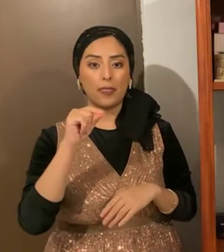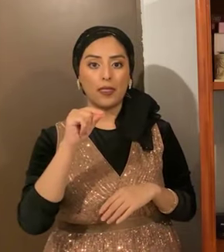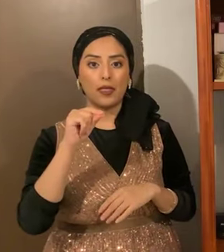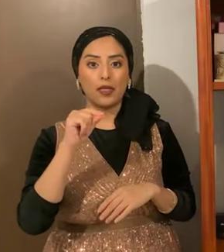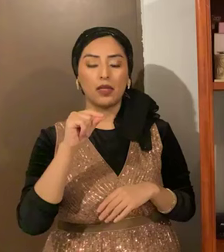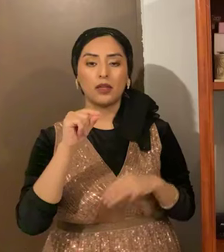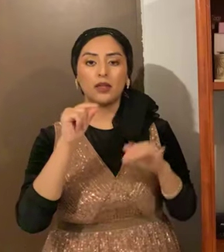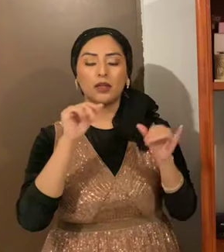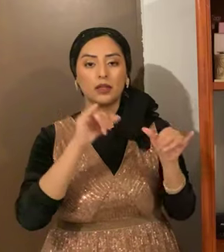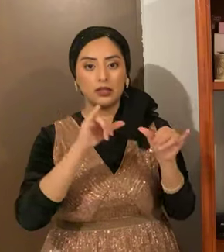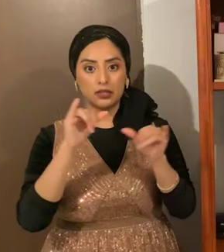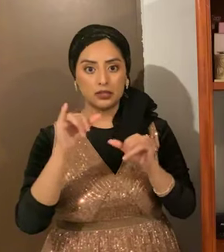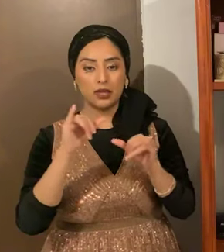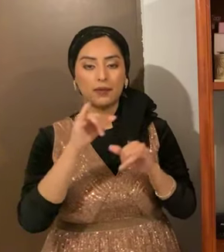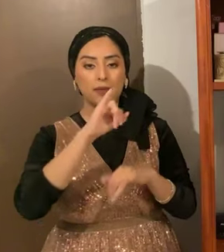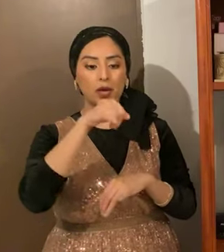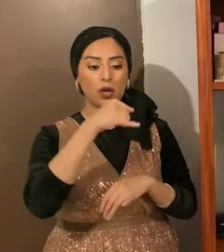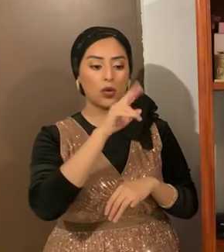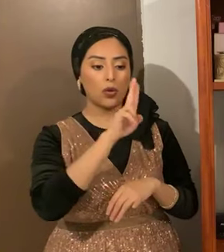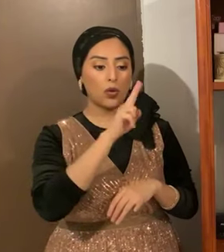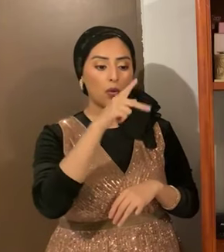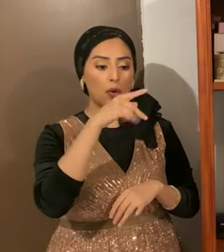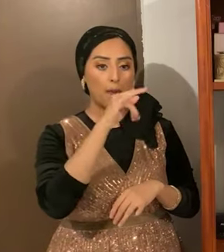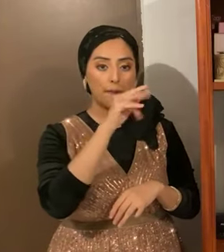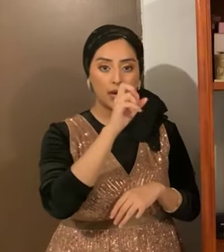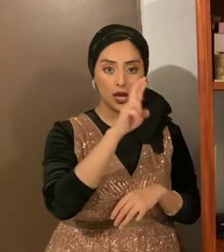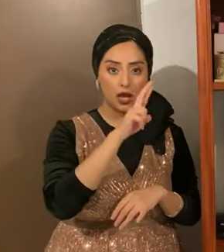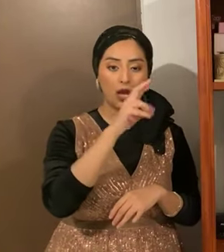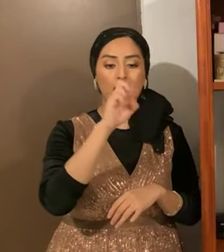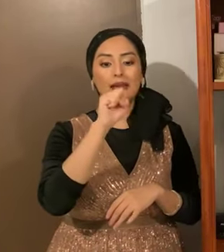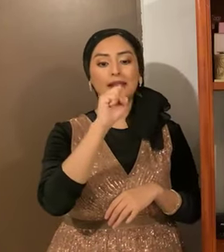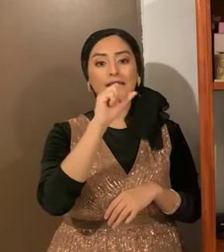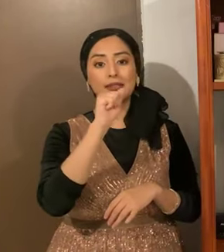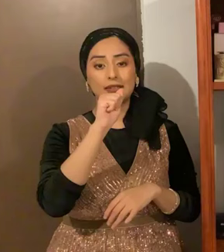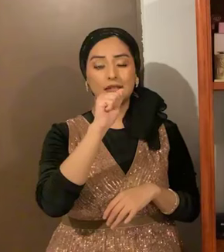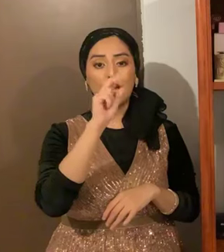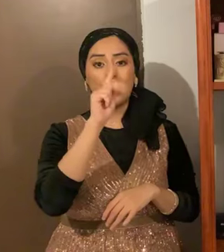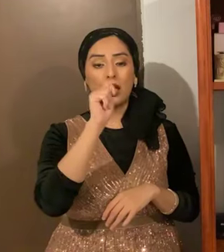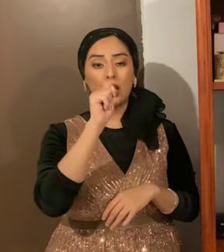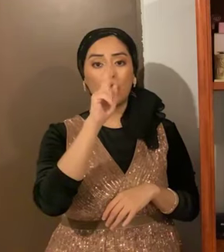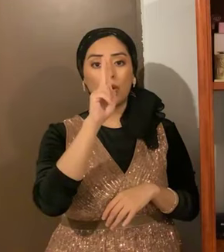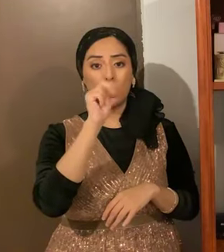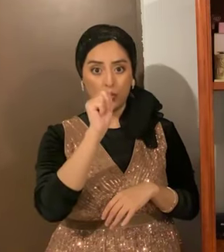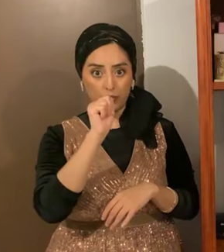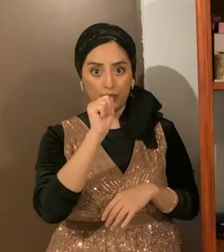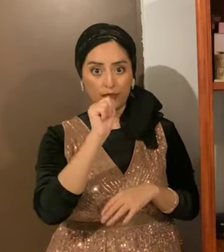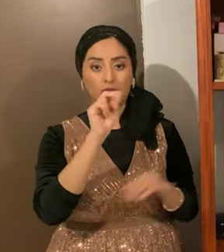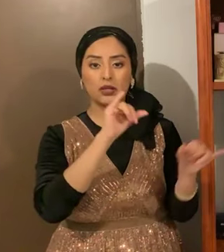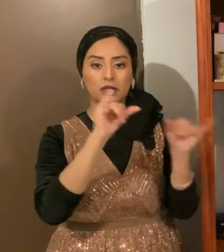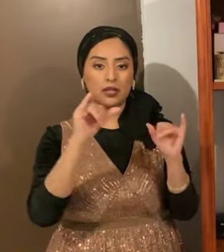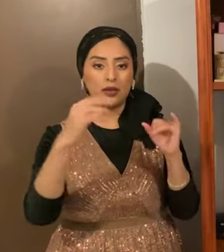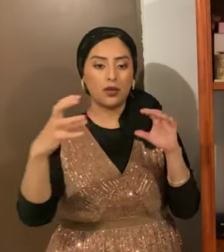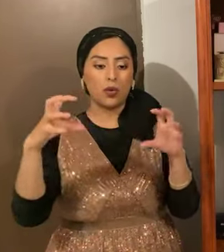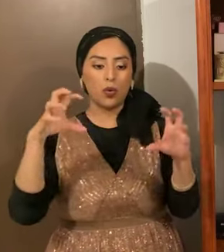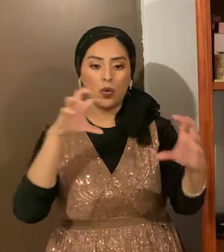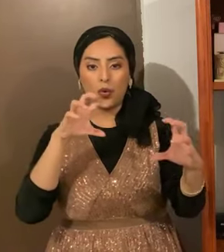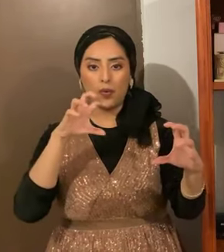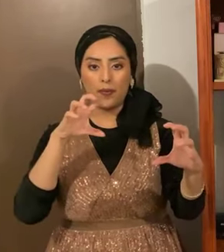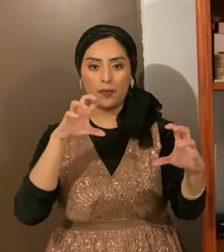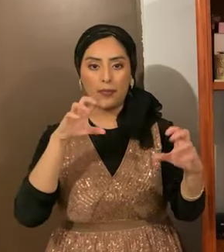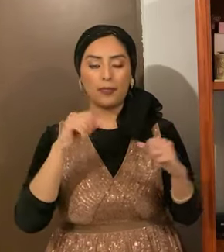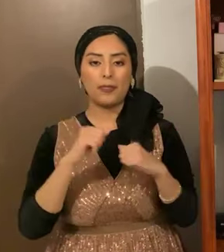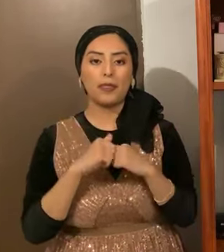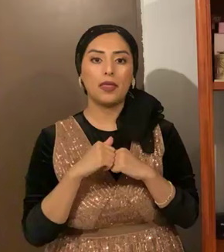de Júpiter y Saturno, que eso es la estrella de Belén,